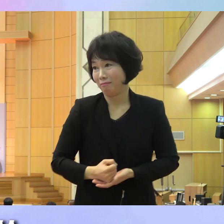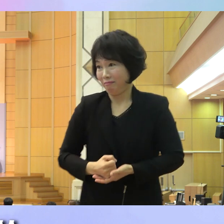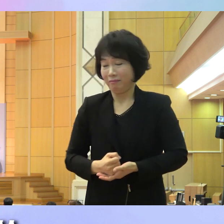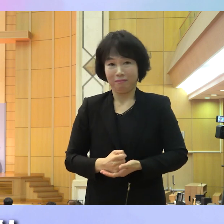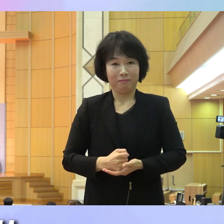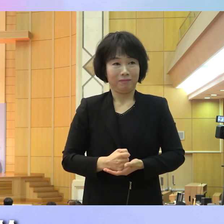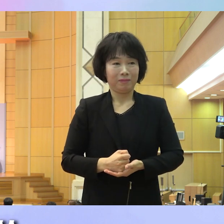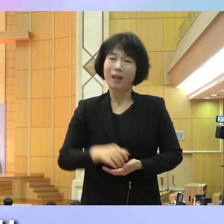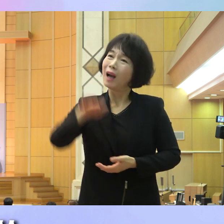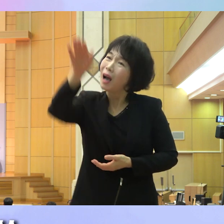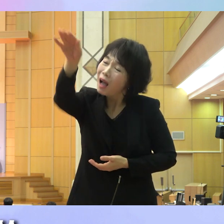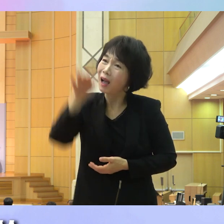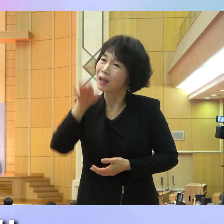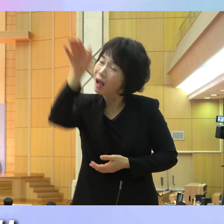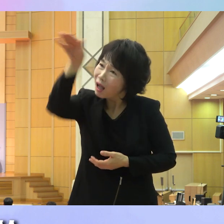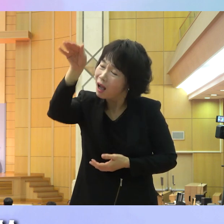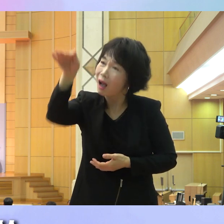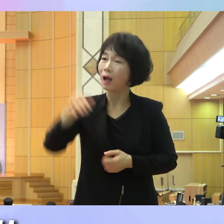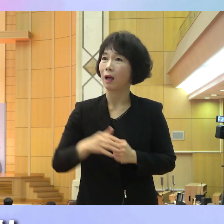그냥 기도하면